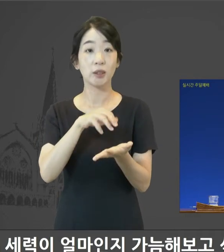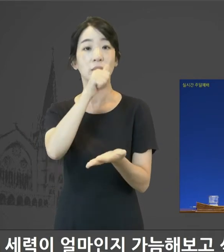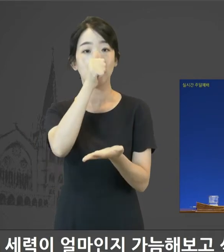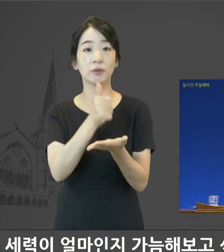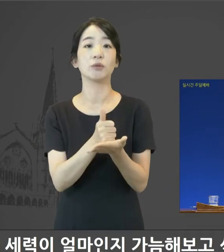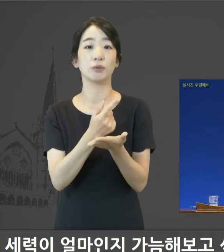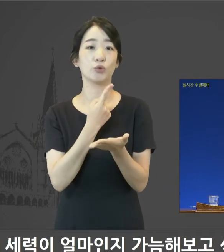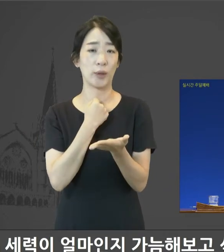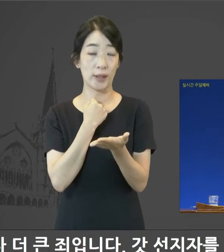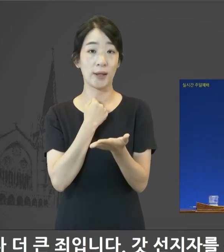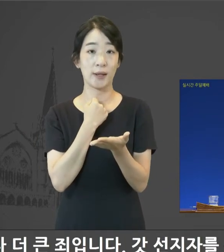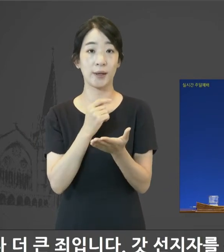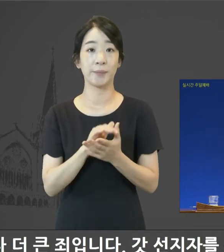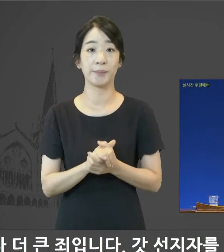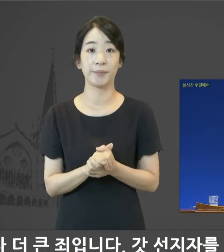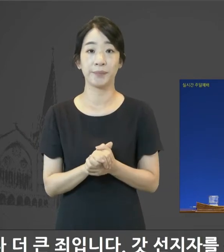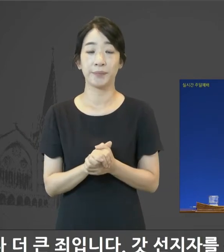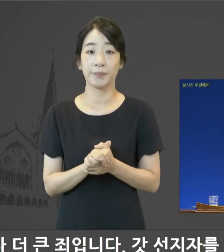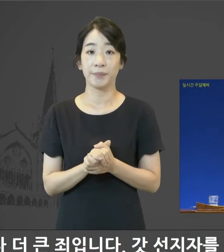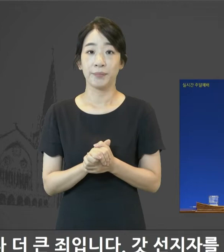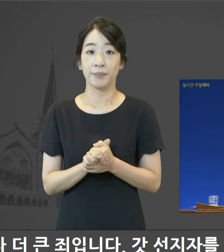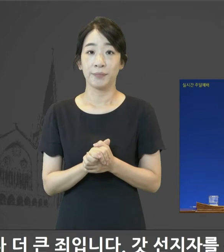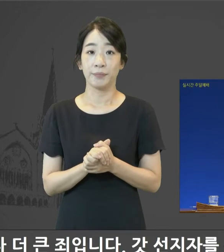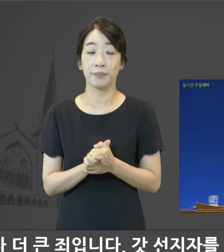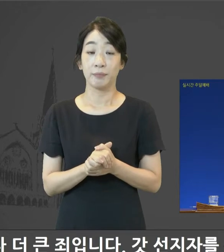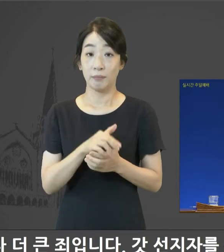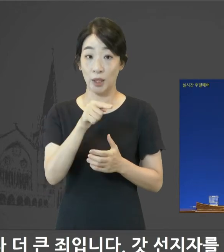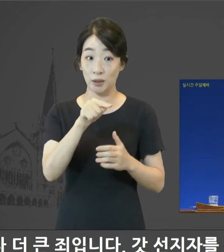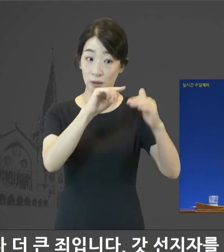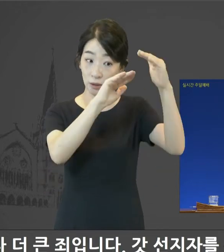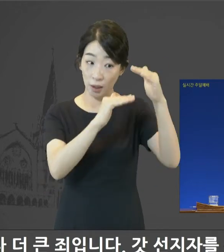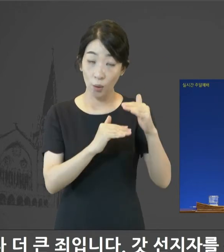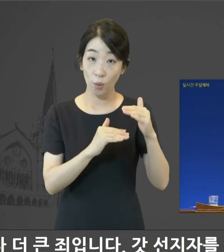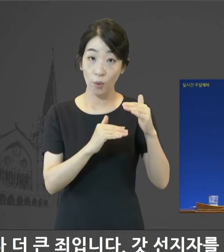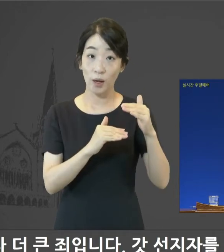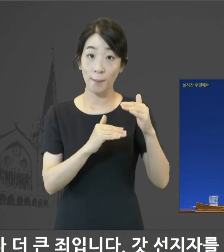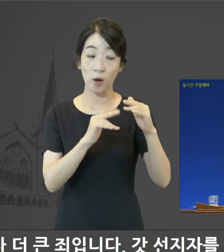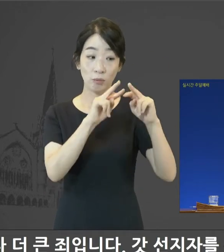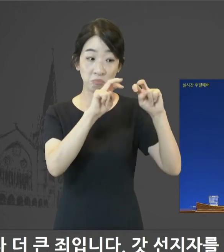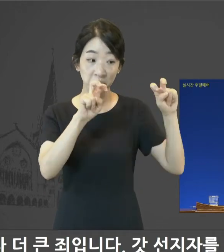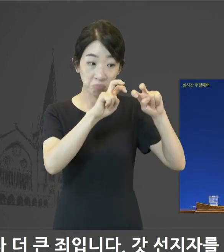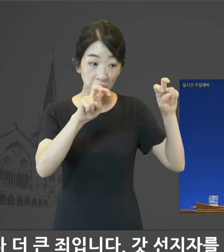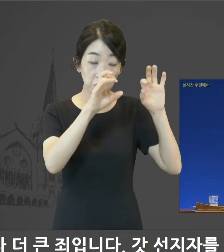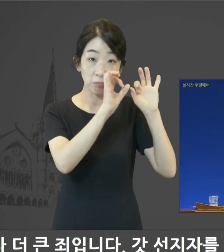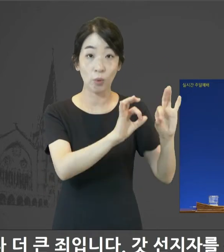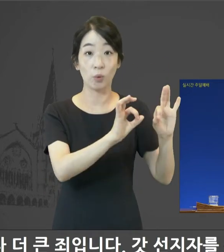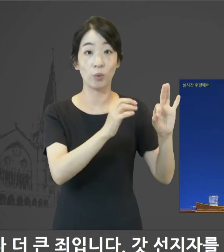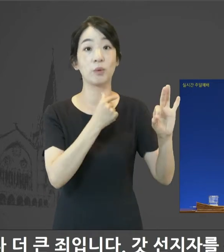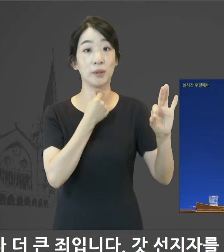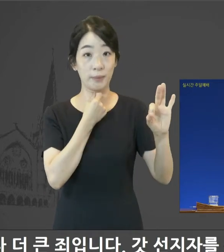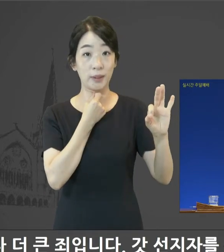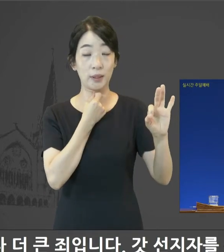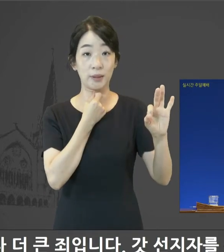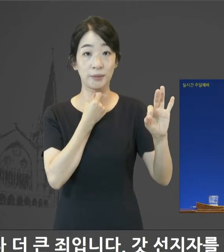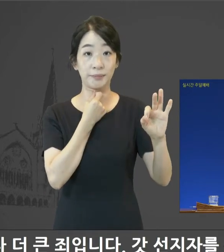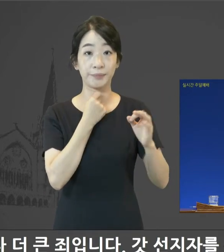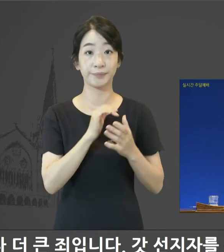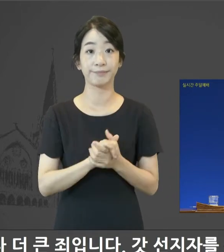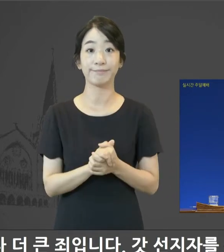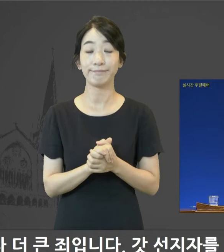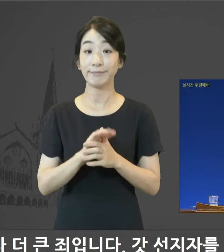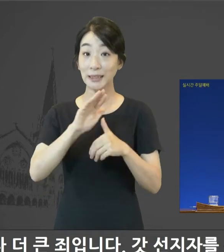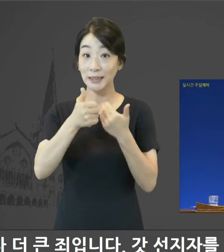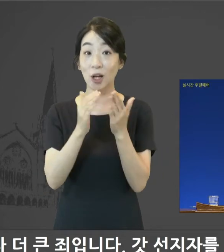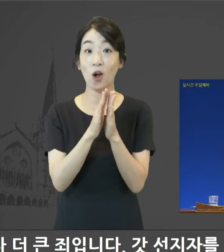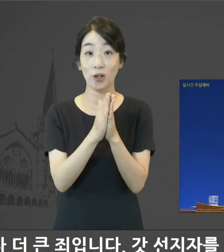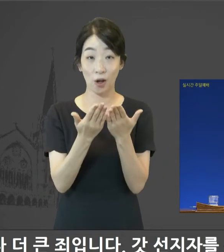것이죠. 잘 아는 내용입니다. 그리고 계속 한번 이 내용들을 꼼꼼히 짚어 보실 수 있었으면 좋겠습니다. 혹시 성경